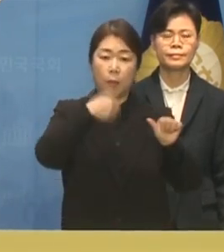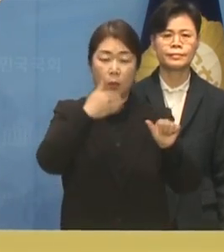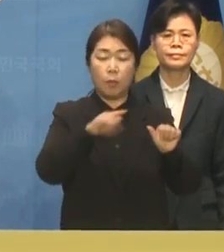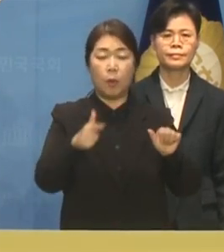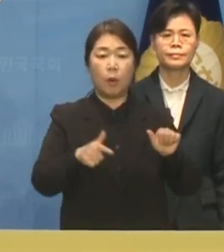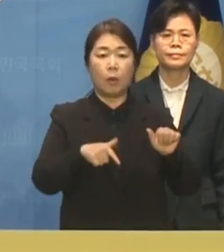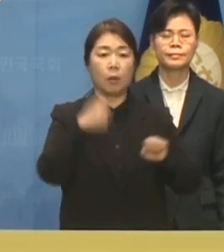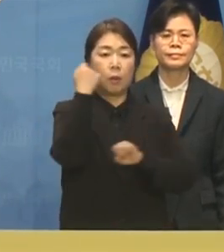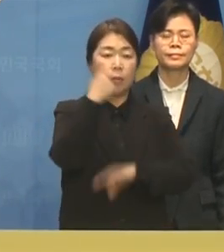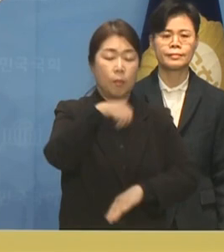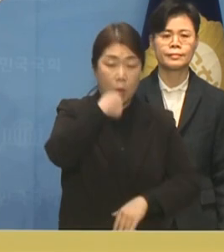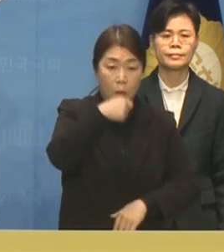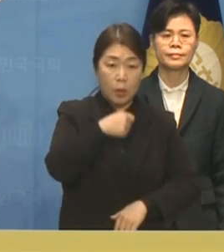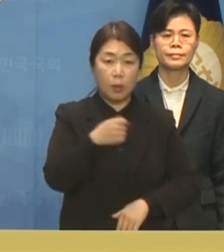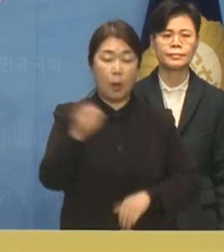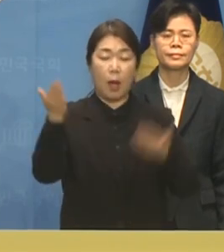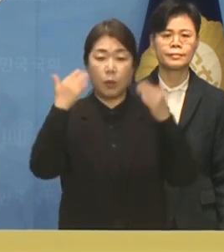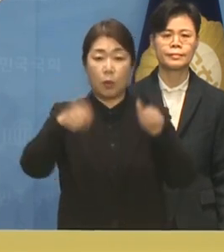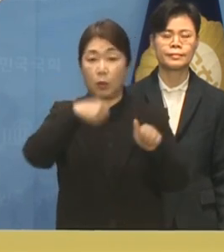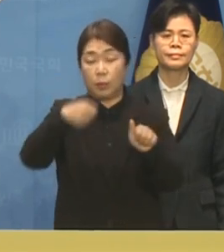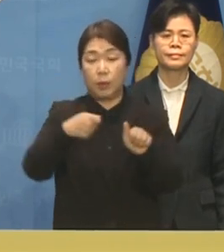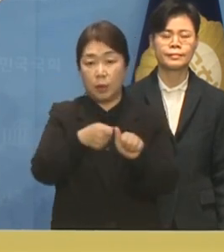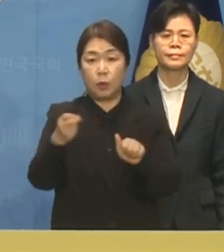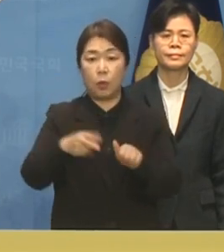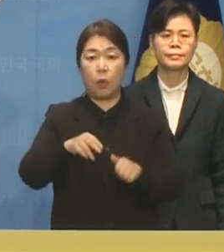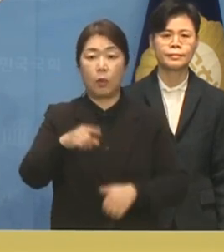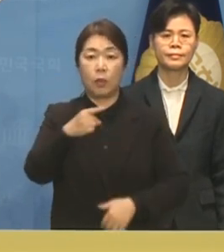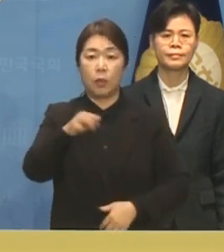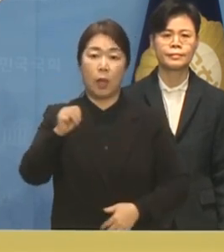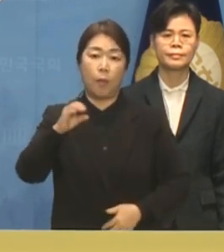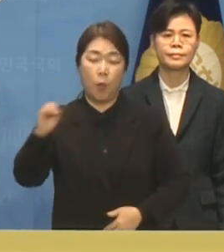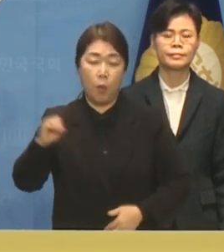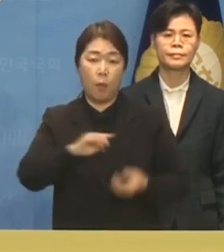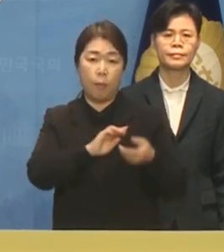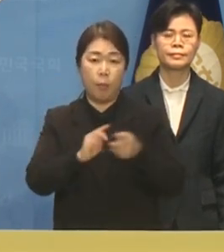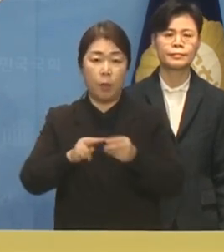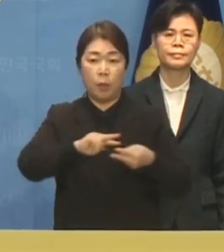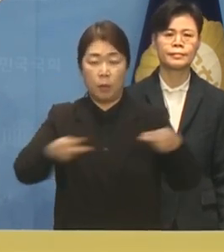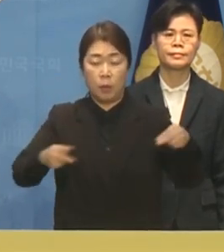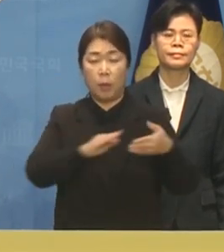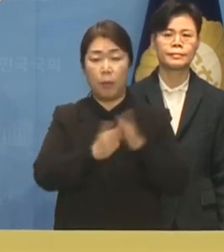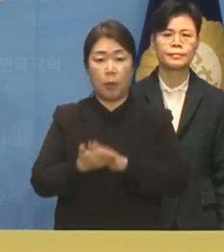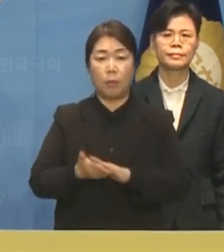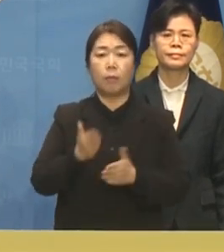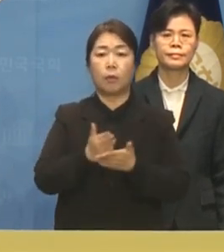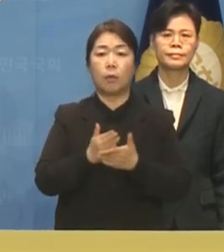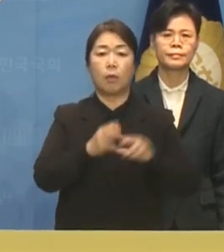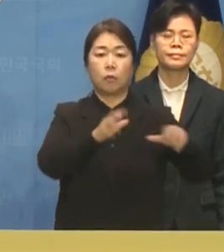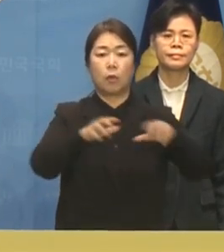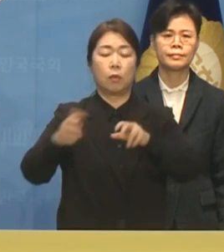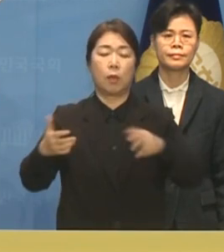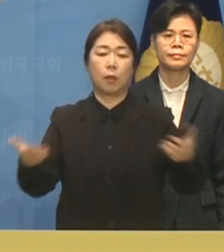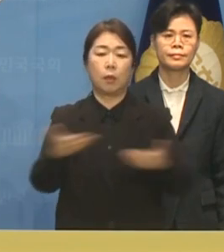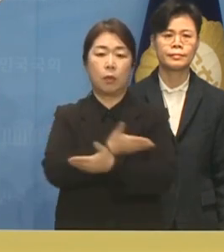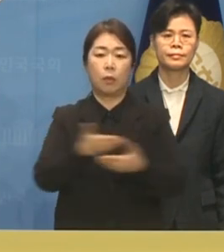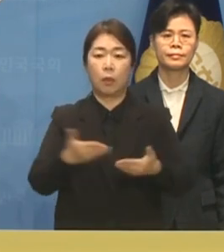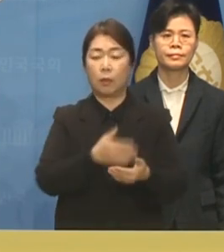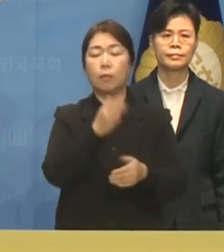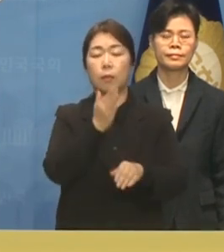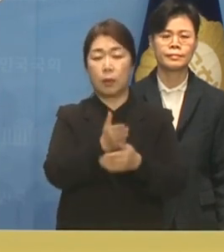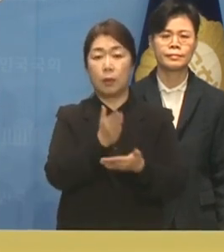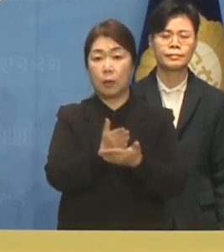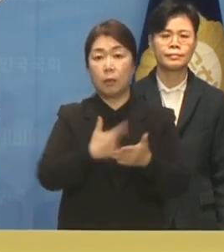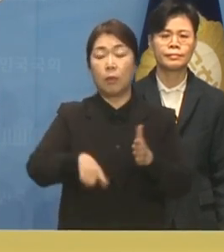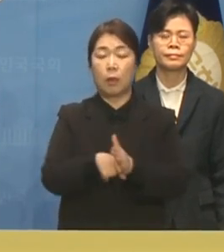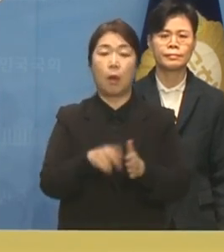비본법, 학교급식법 개정안, 유전자 변형 생물체 간의 국가 간 이동 등에 관한 관련 법률